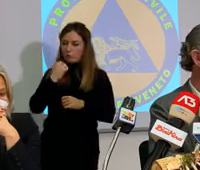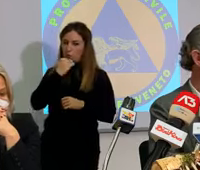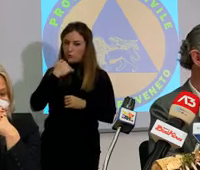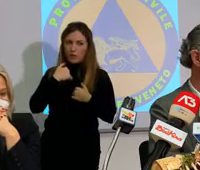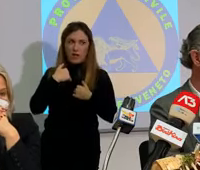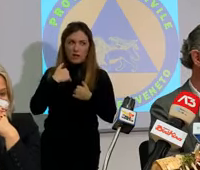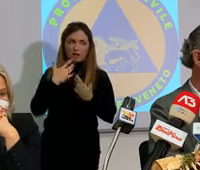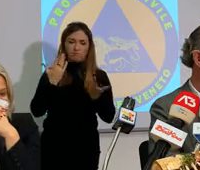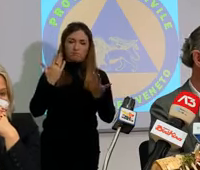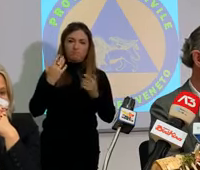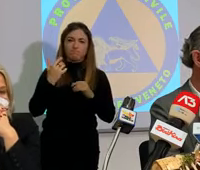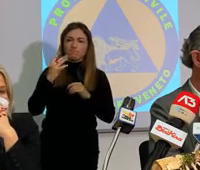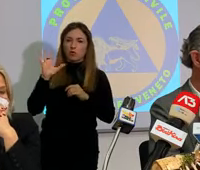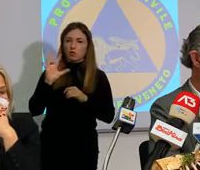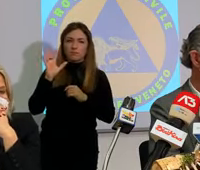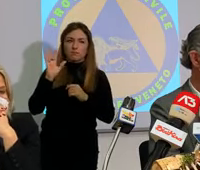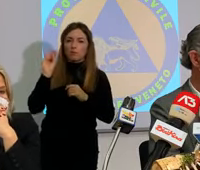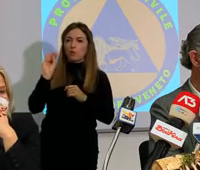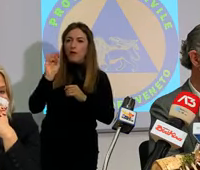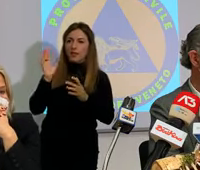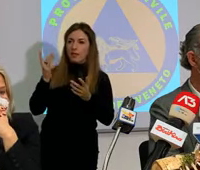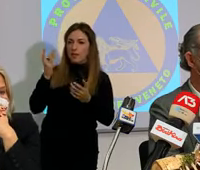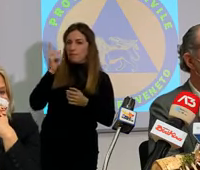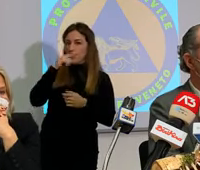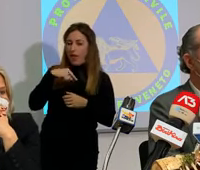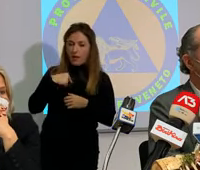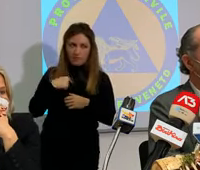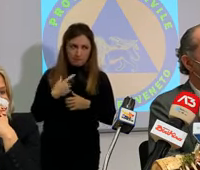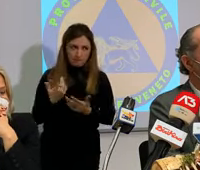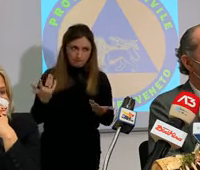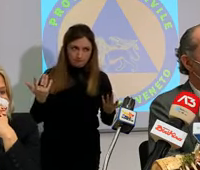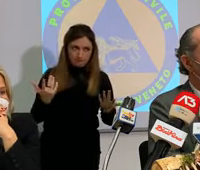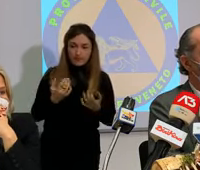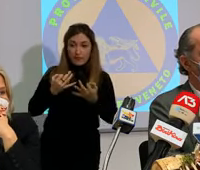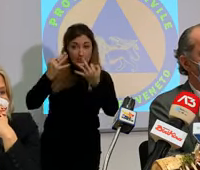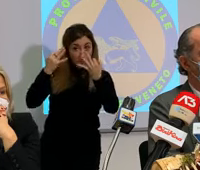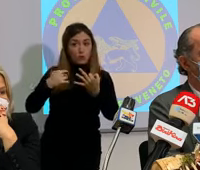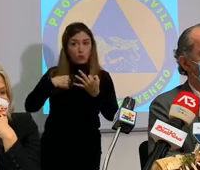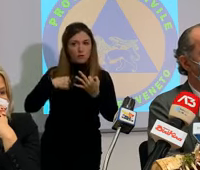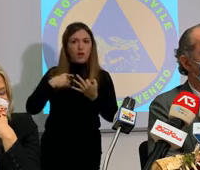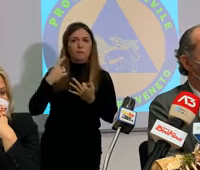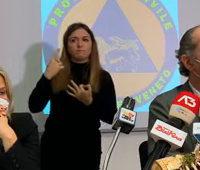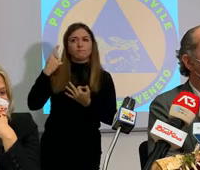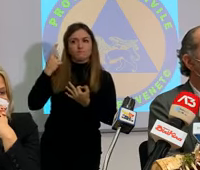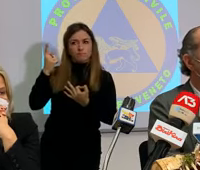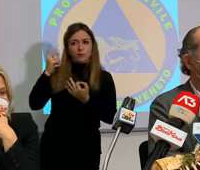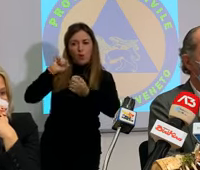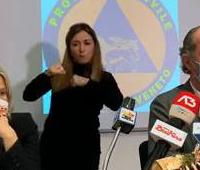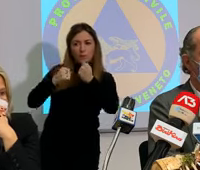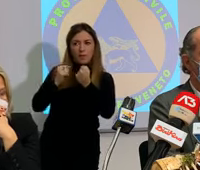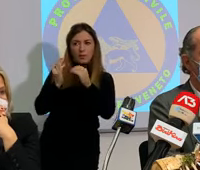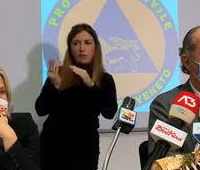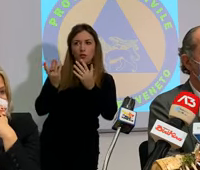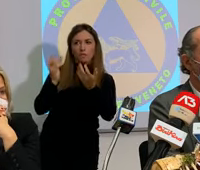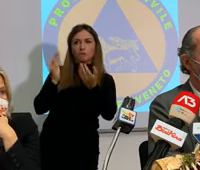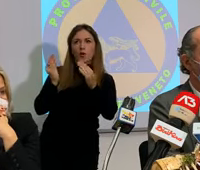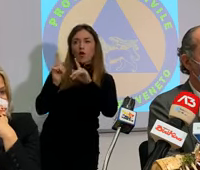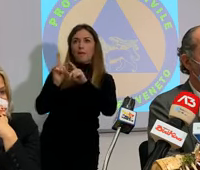la cosa in modo grossolano non mi stupisce affatto che lei e aggiorni il suo atteggiamento e il suo approccio